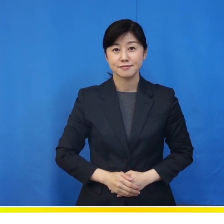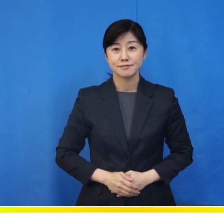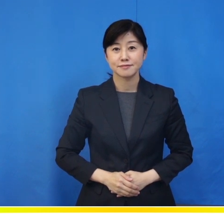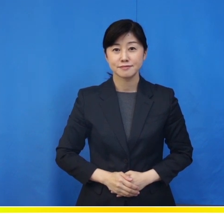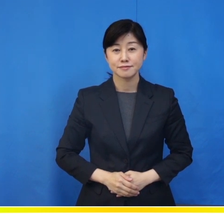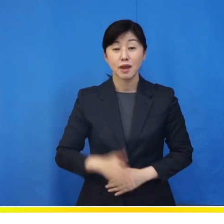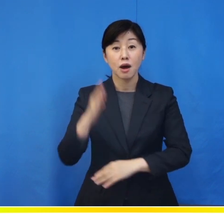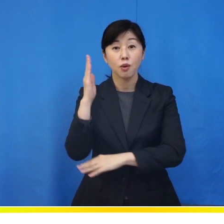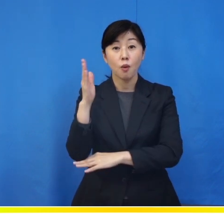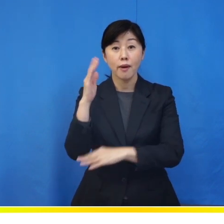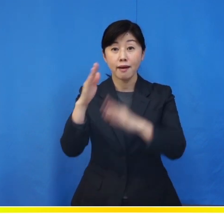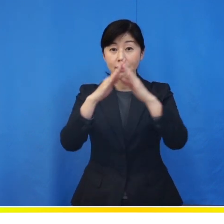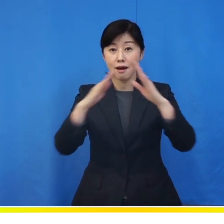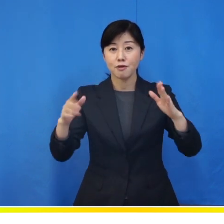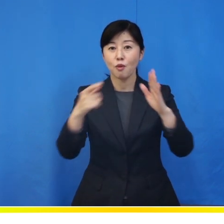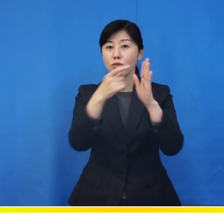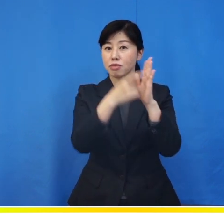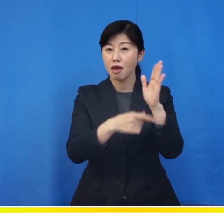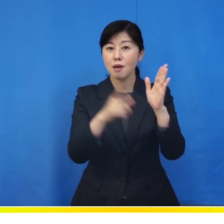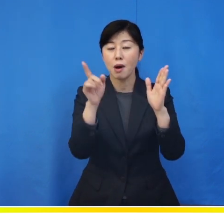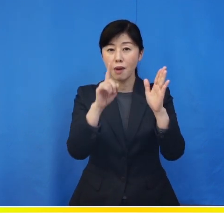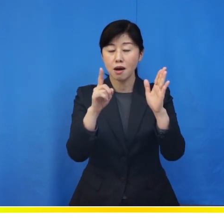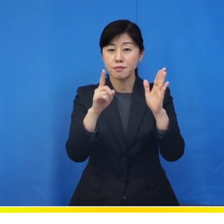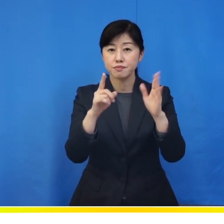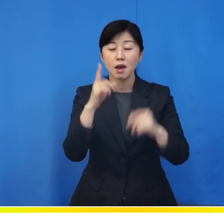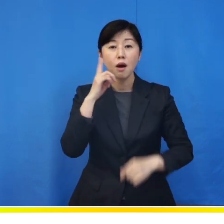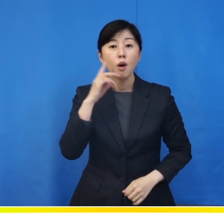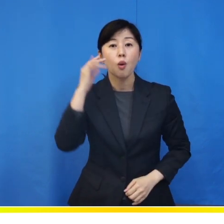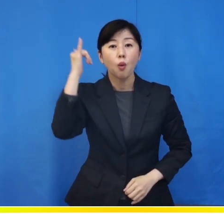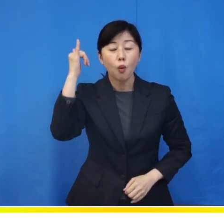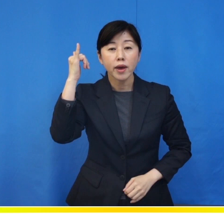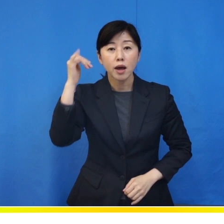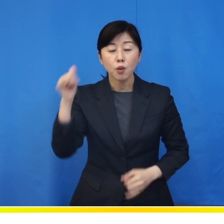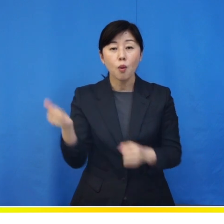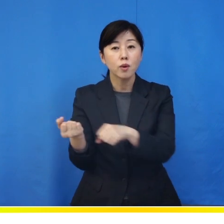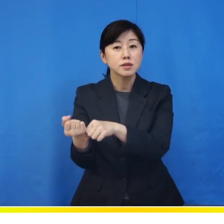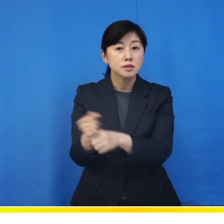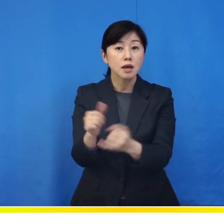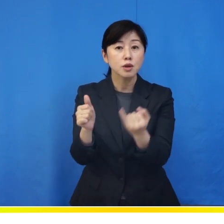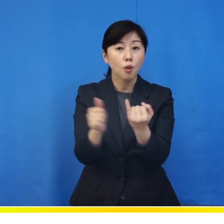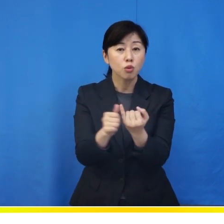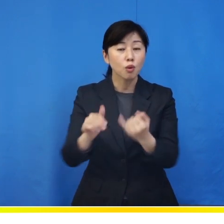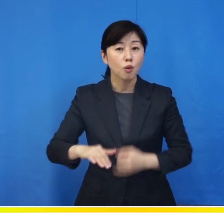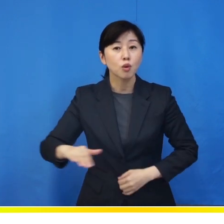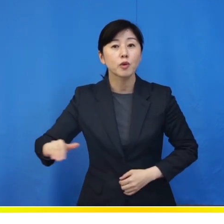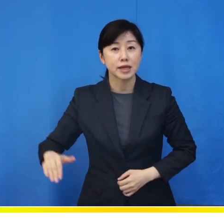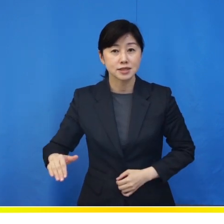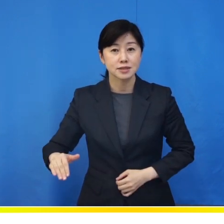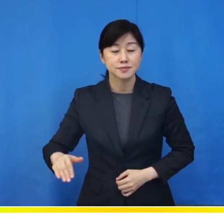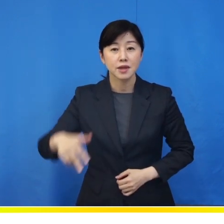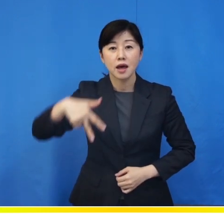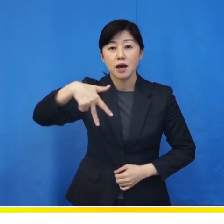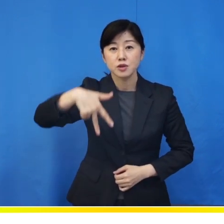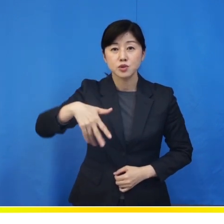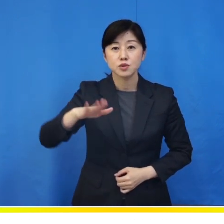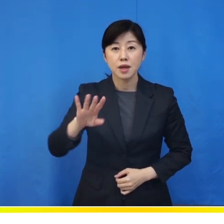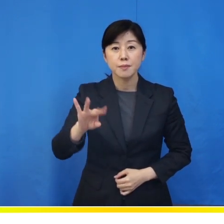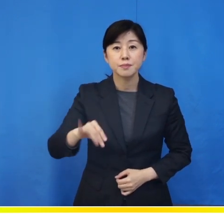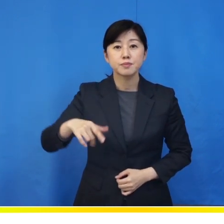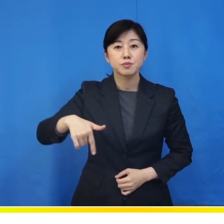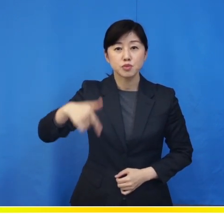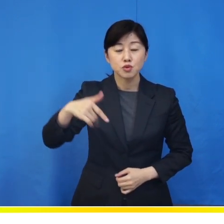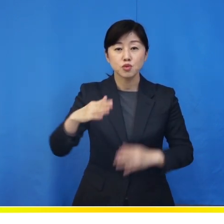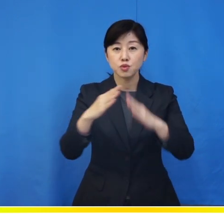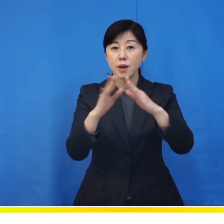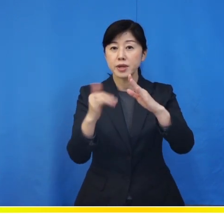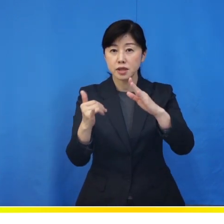講演会のテーマは親の再婚と子どもたちステップファミリーをどう理解し